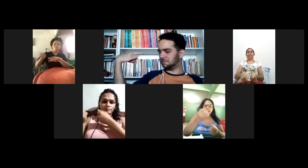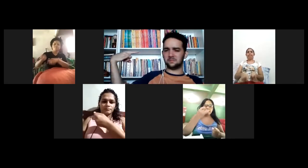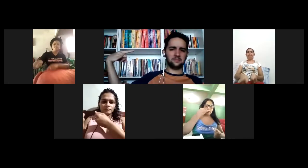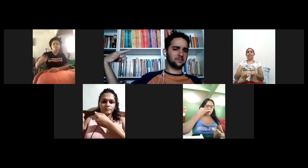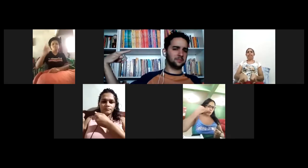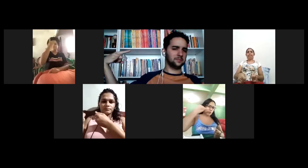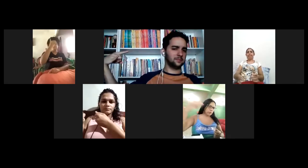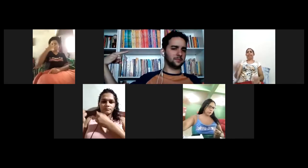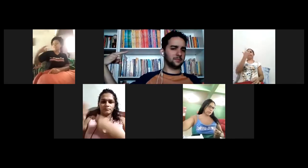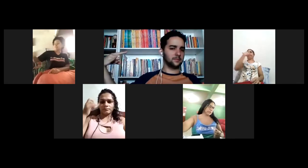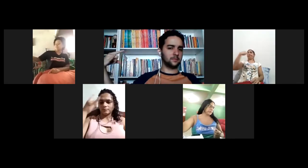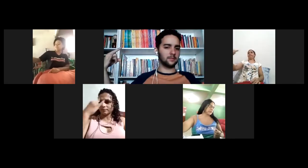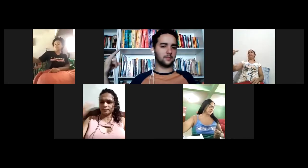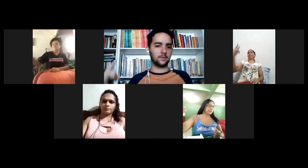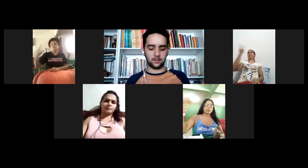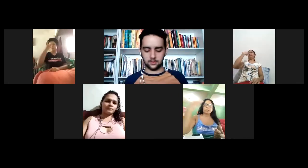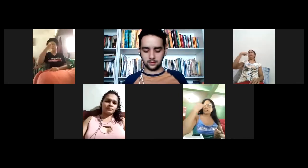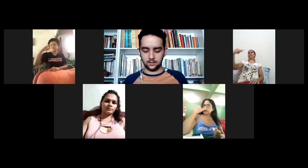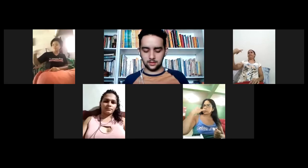tentação,